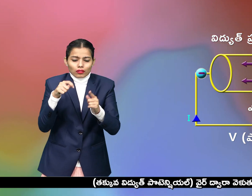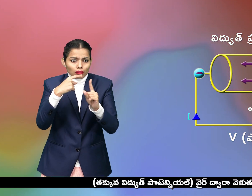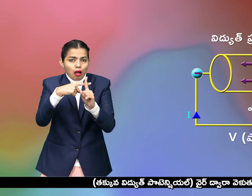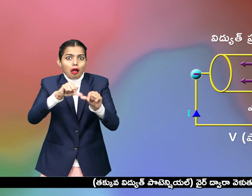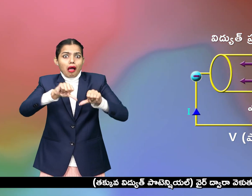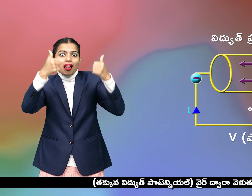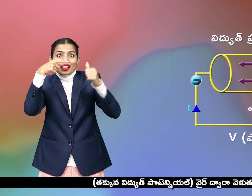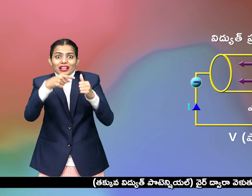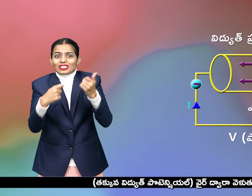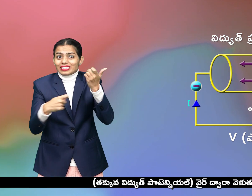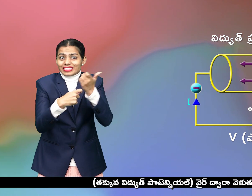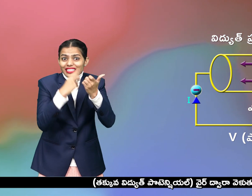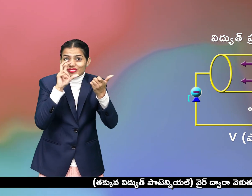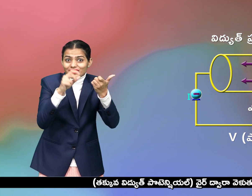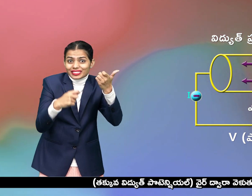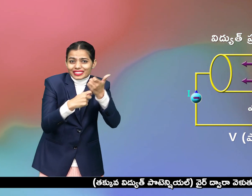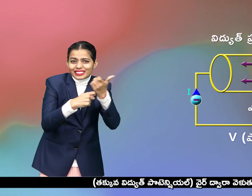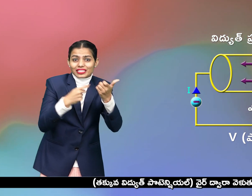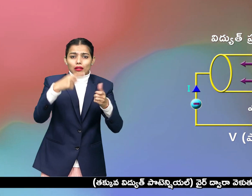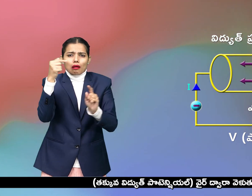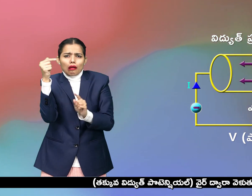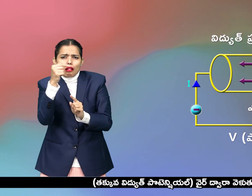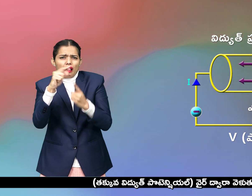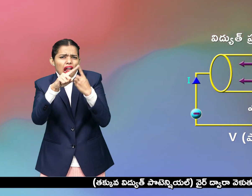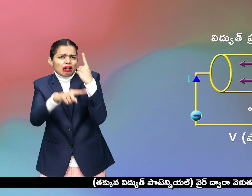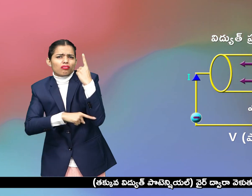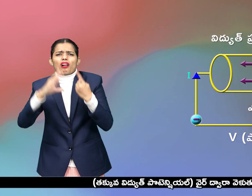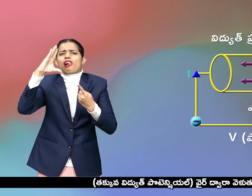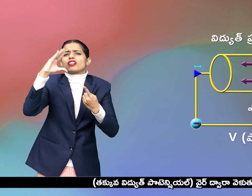విద్యుత్ పొటెన్షియల్ వైర్ ద్వారా వెళుతుంది.